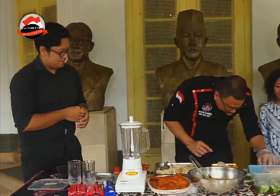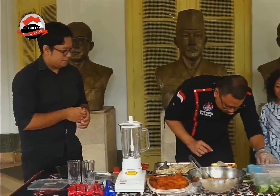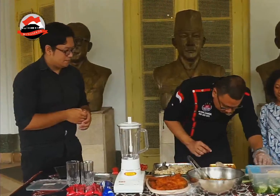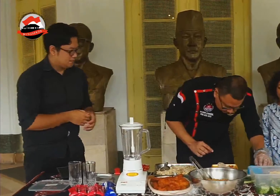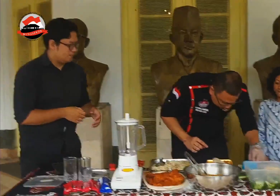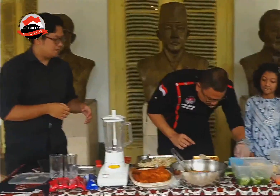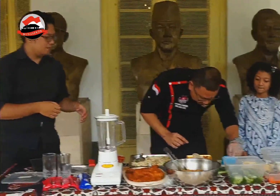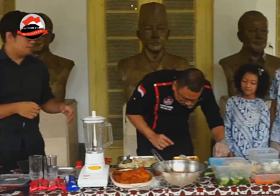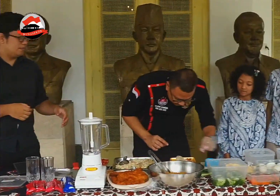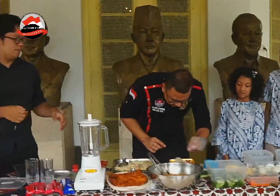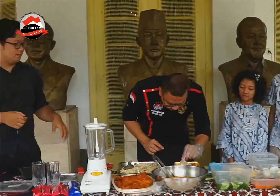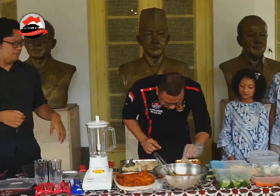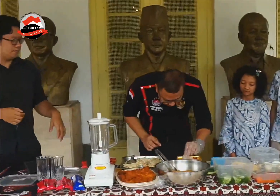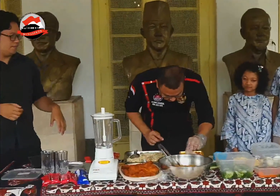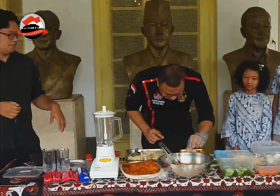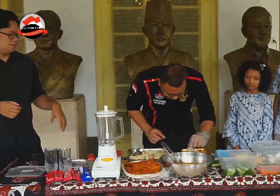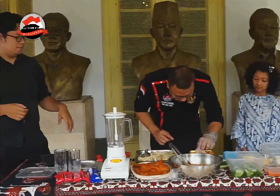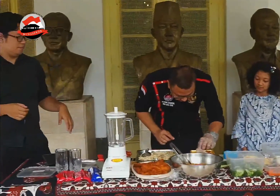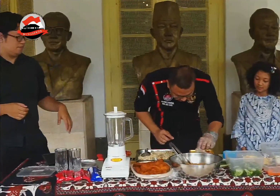Satu,